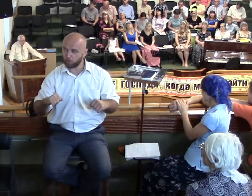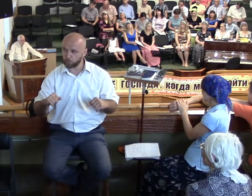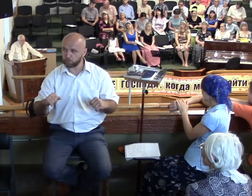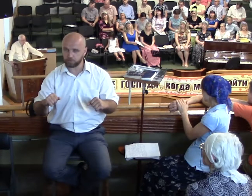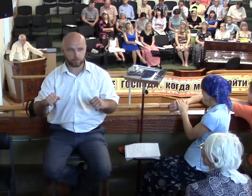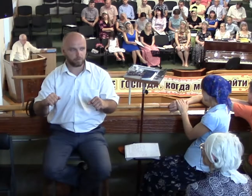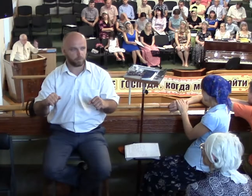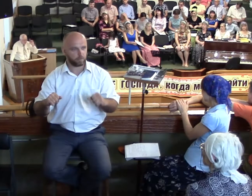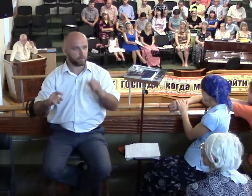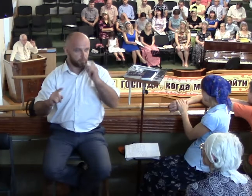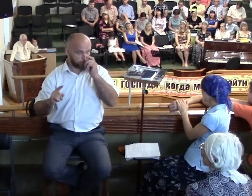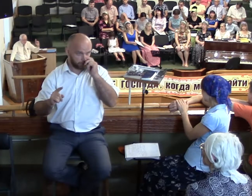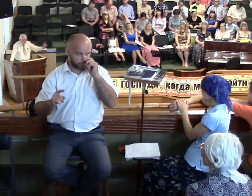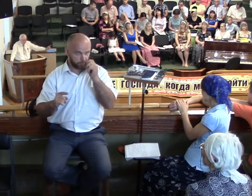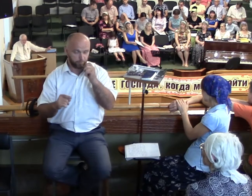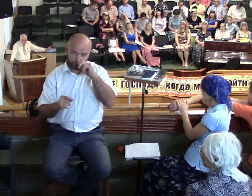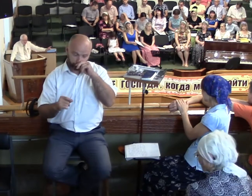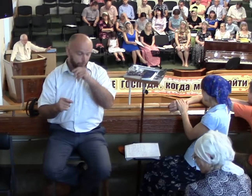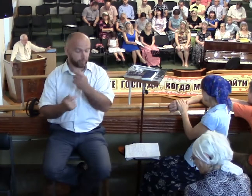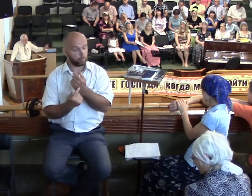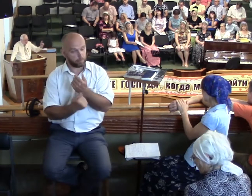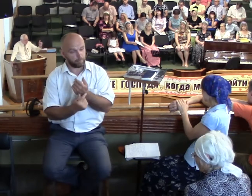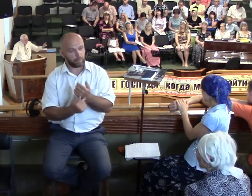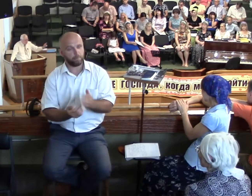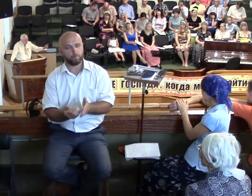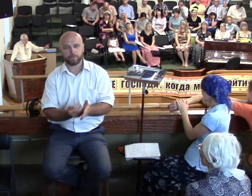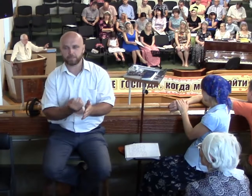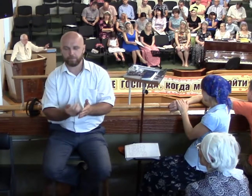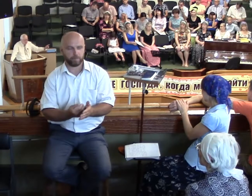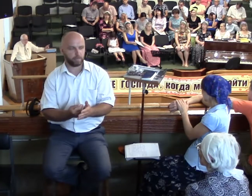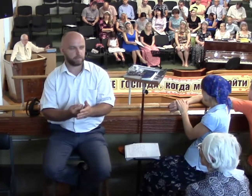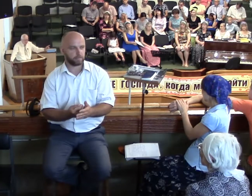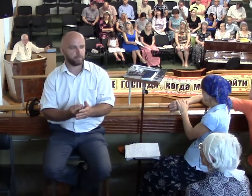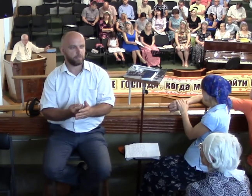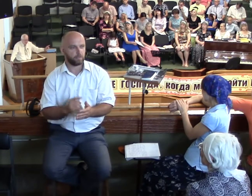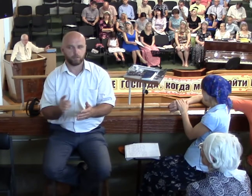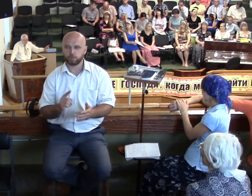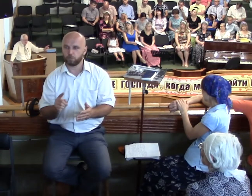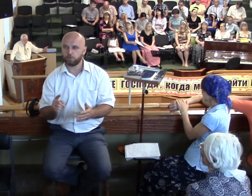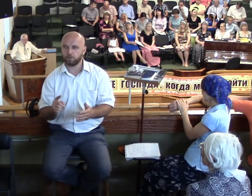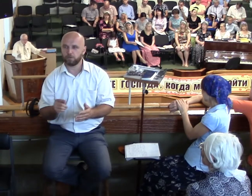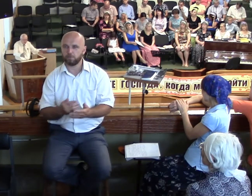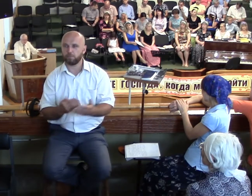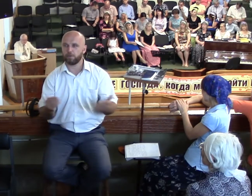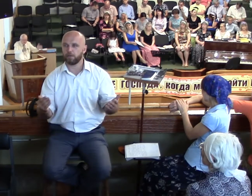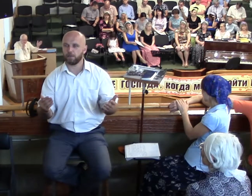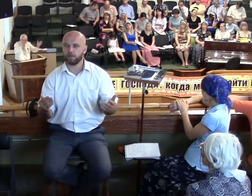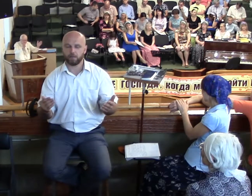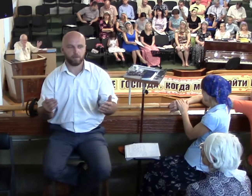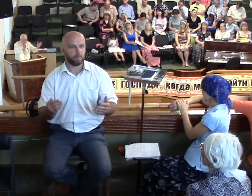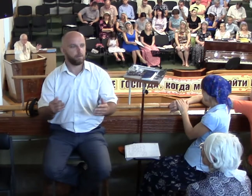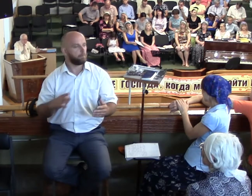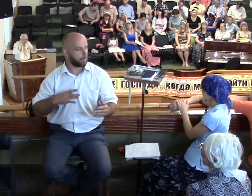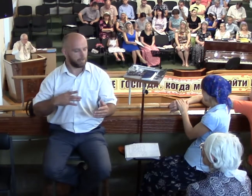Вот потому послание Иоанна уже говорится, что много антихристов. Как только